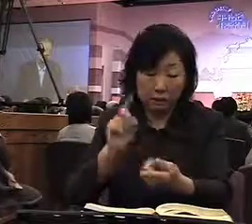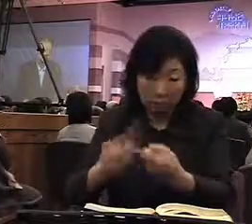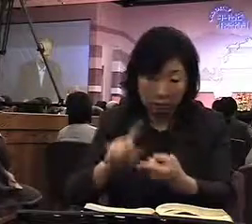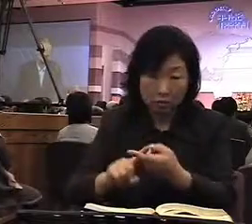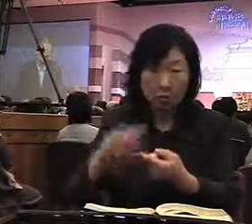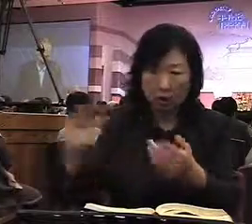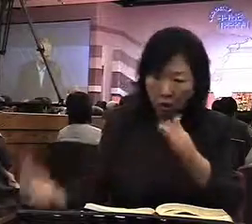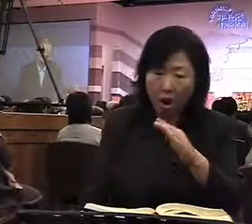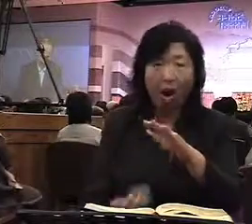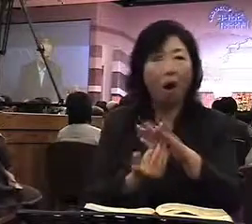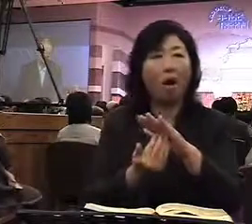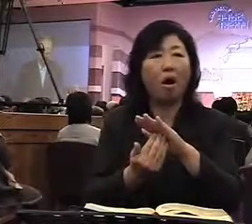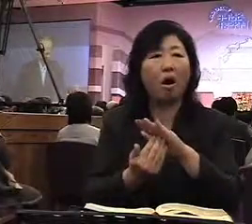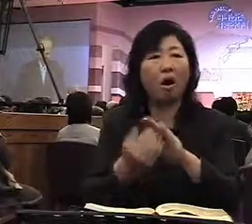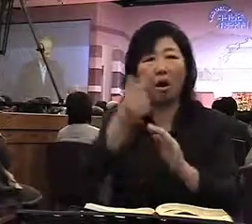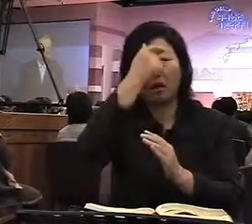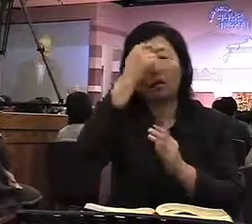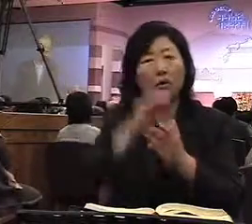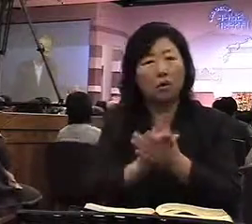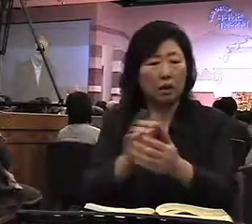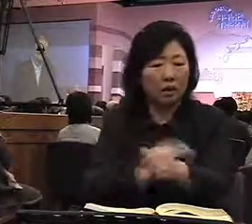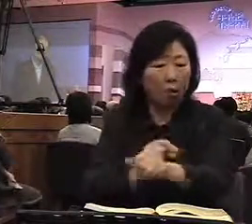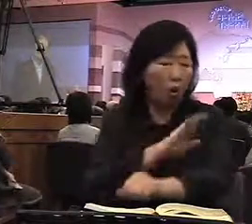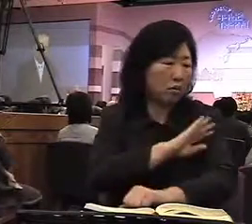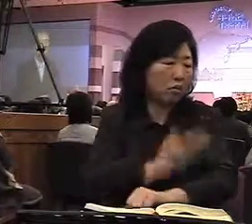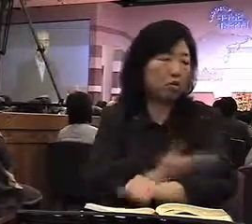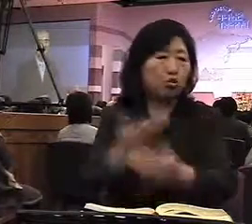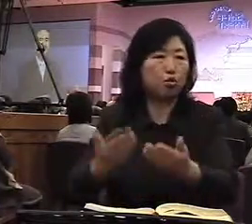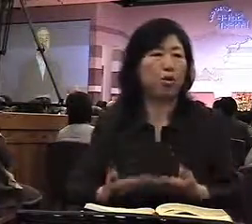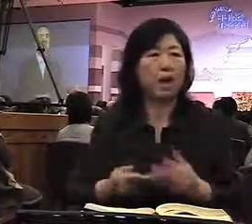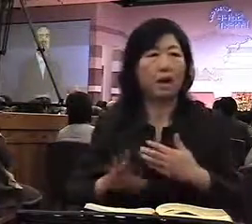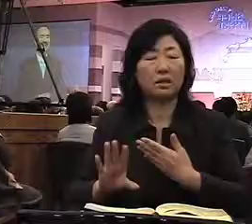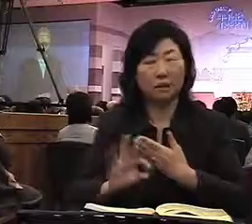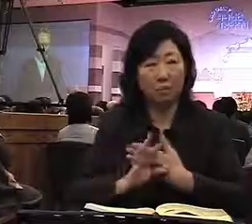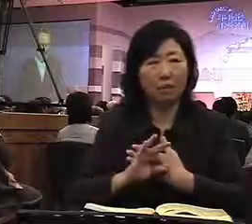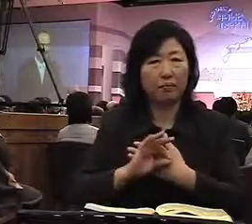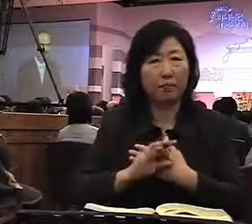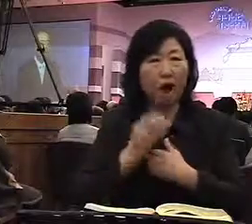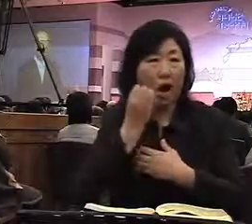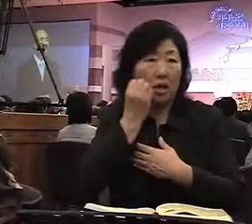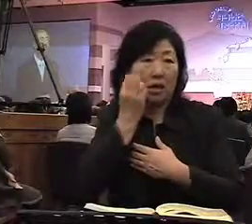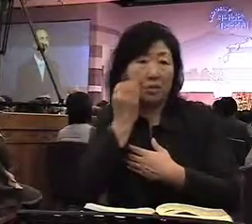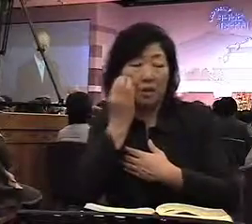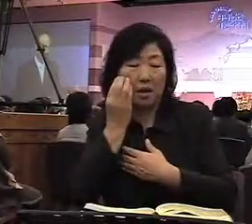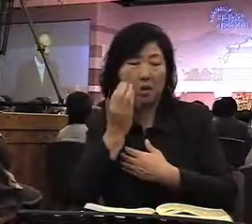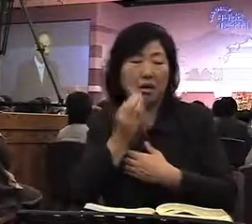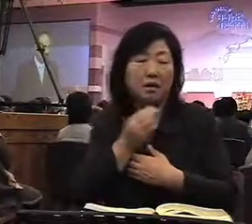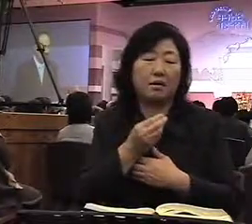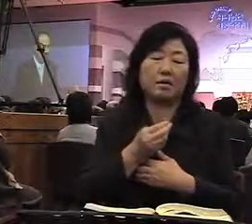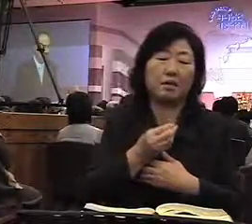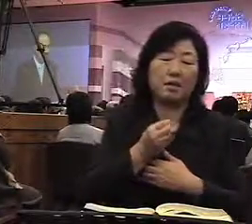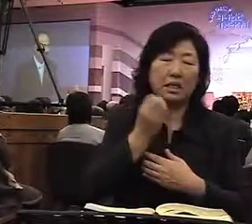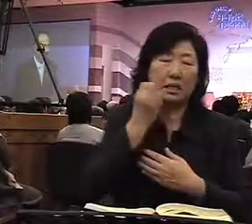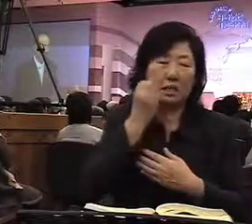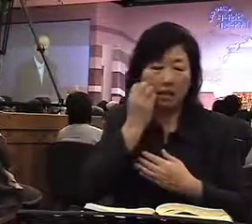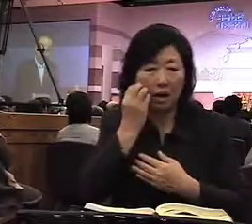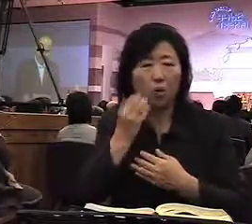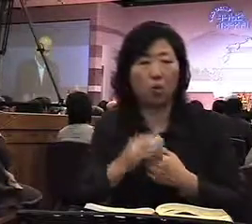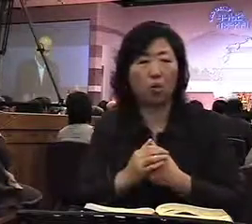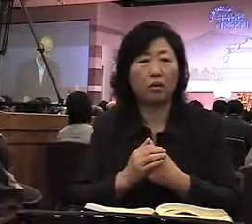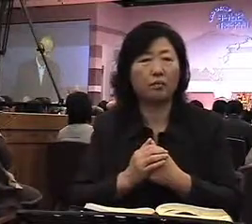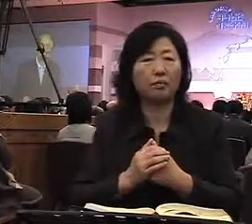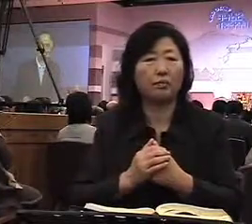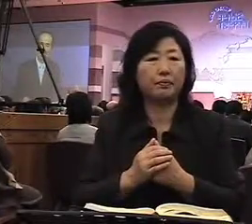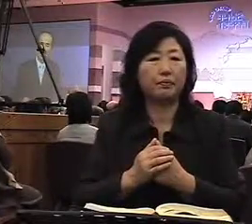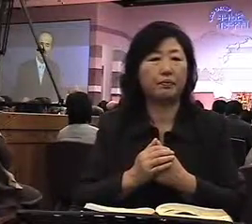특권을 저에게 주시지 않았으면 저는 그렇게 할 수 없죠. 그렇습니다. 신기합니다. 신기합니다.